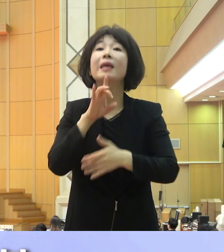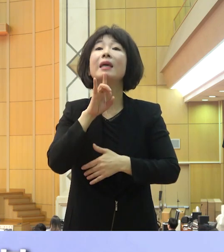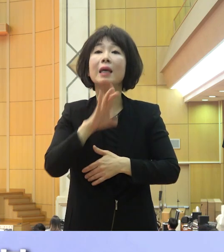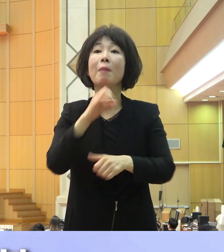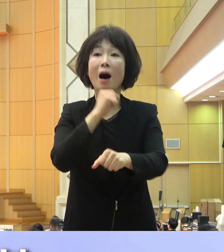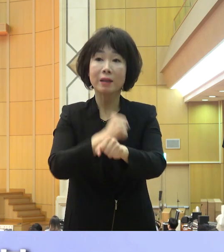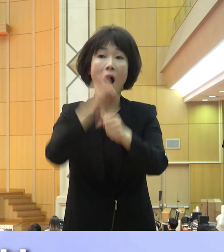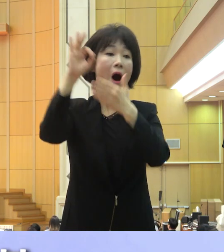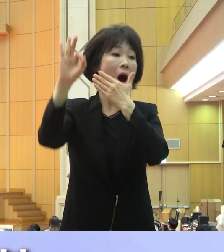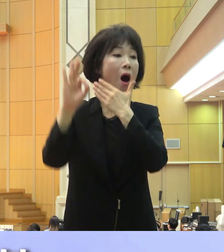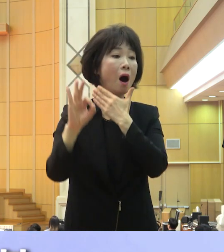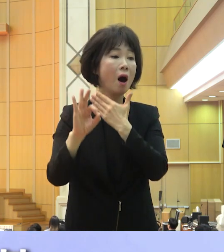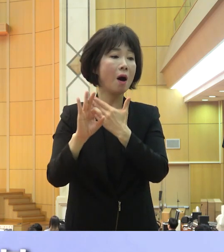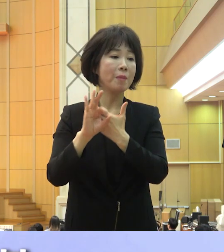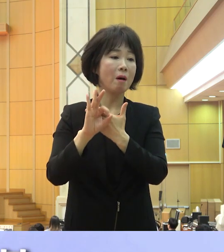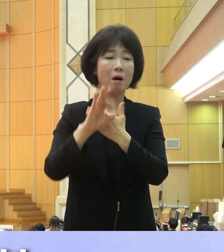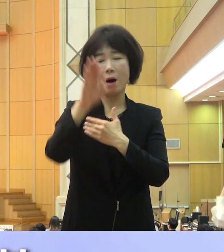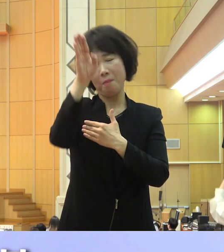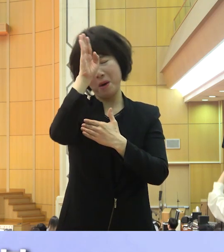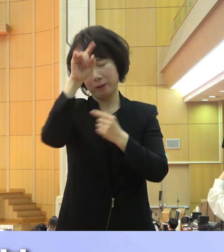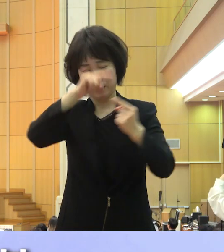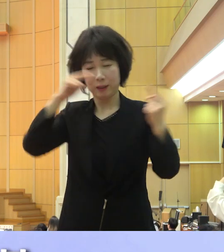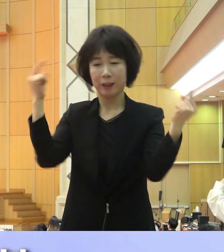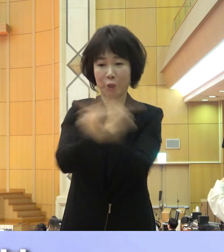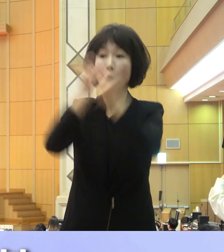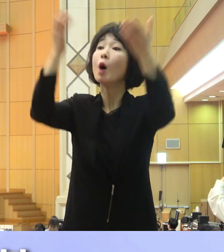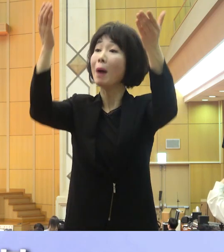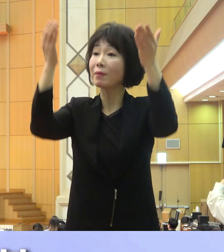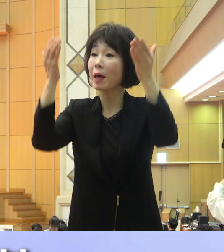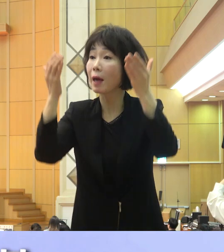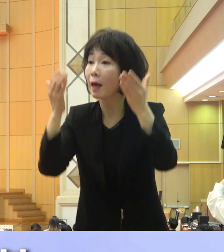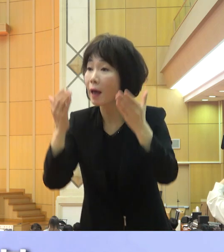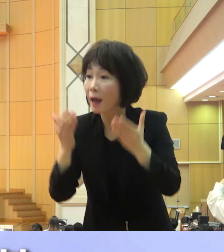영생하네. 믿기만 하면